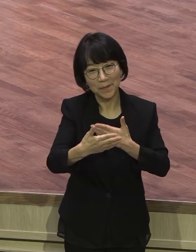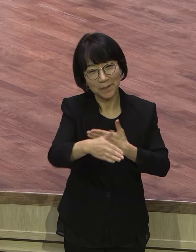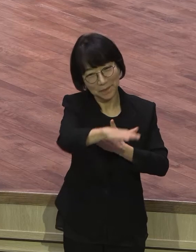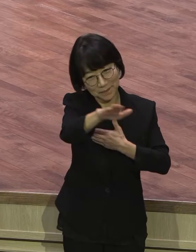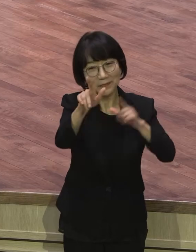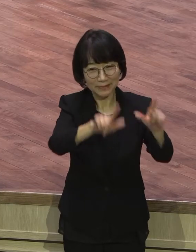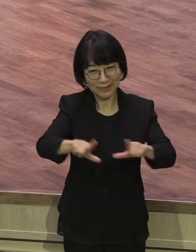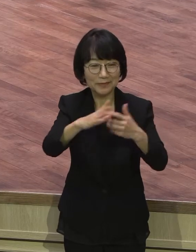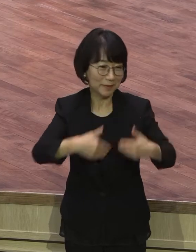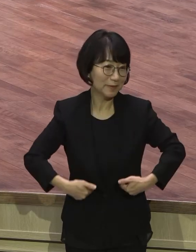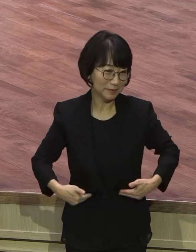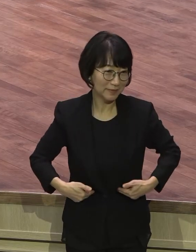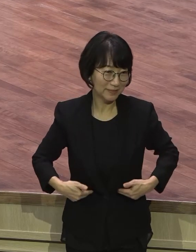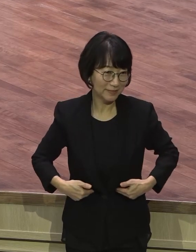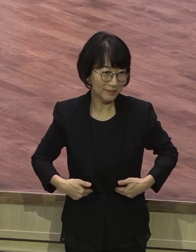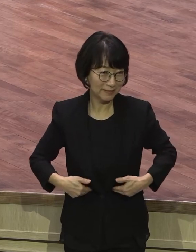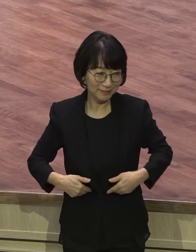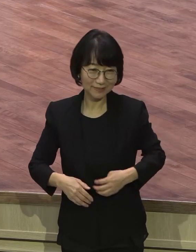발자취.